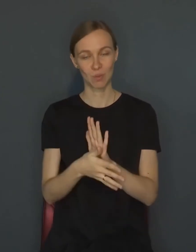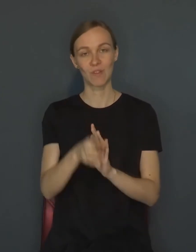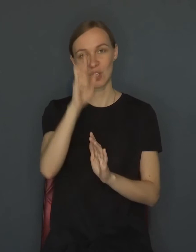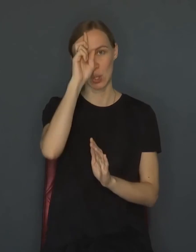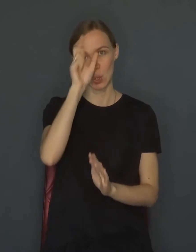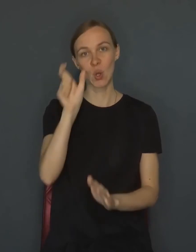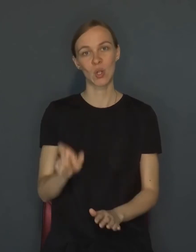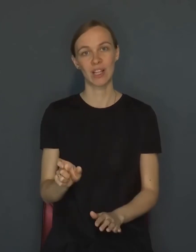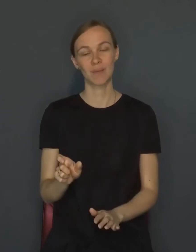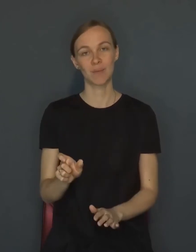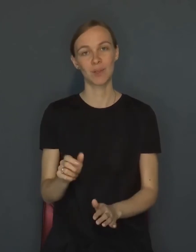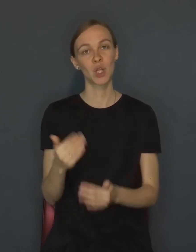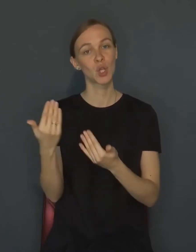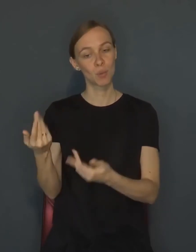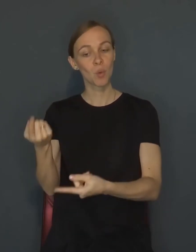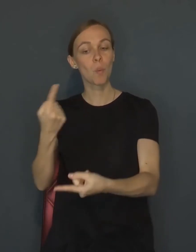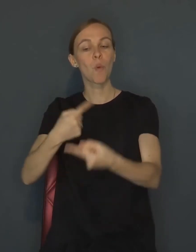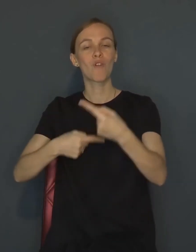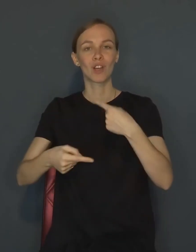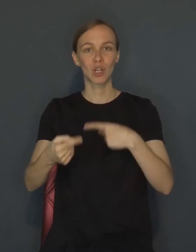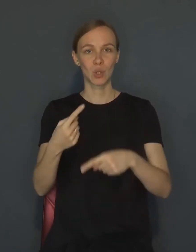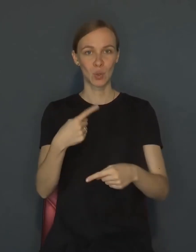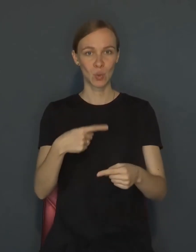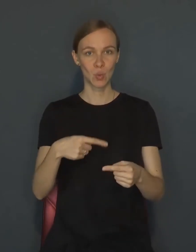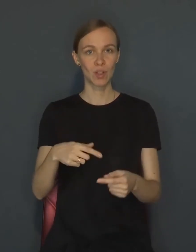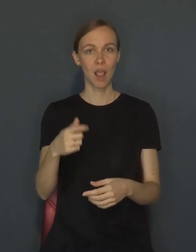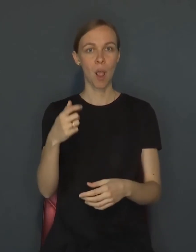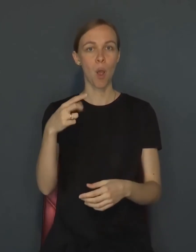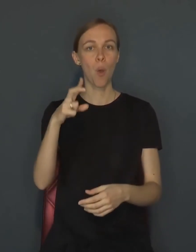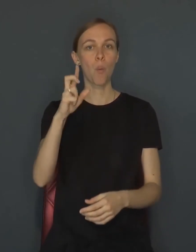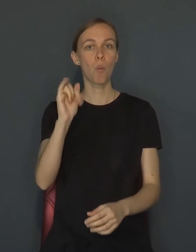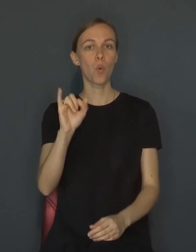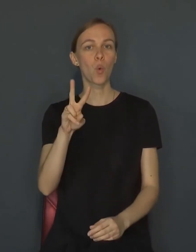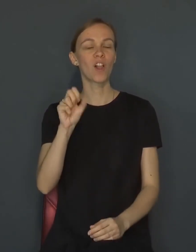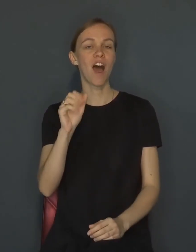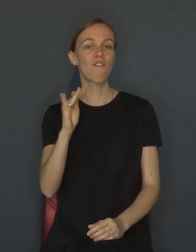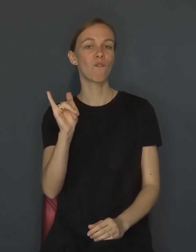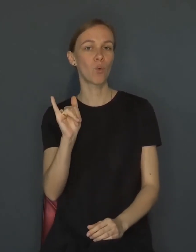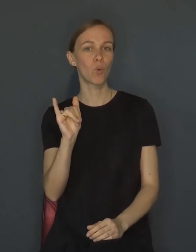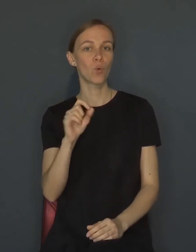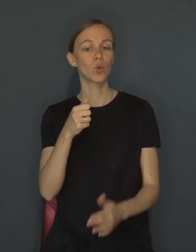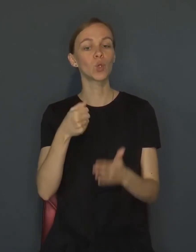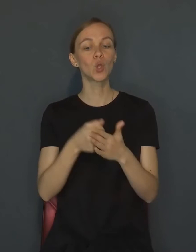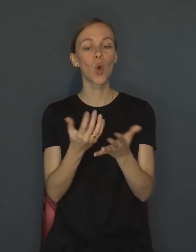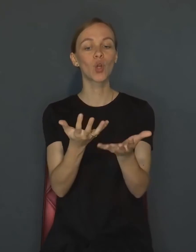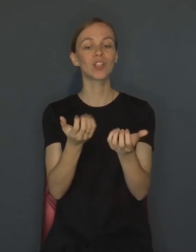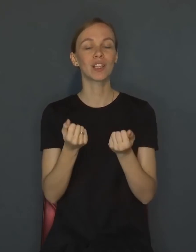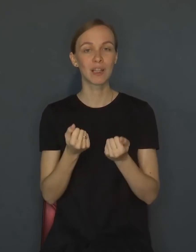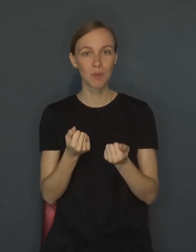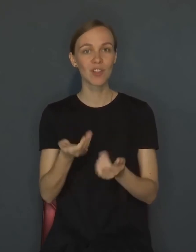Йому повернули гетьманську булаву, до отриманих раніше маєтностей додали нові.